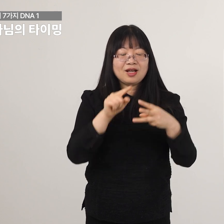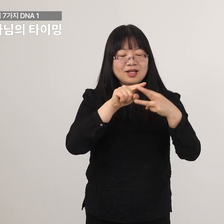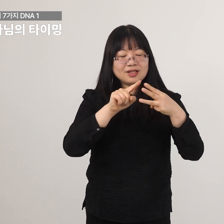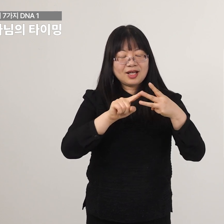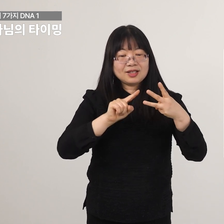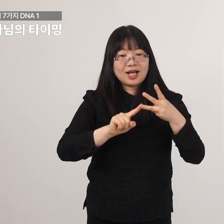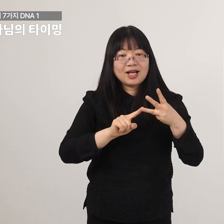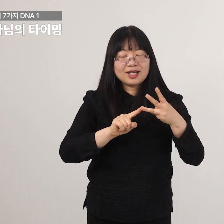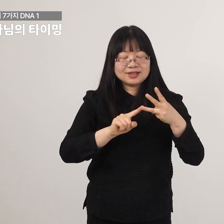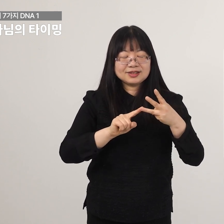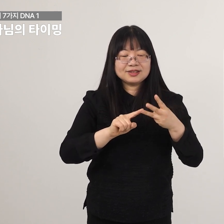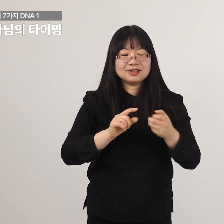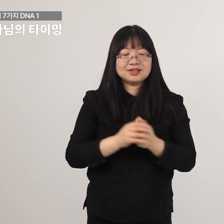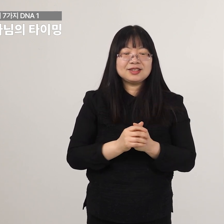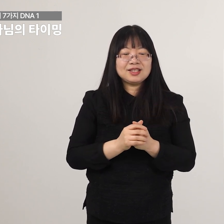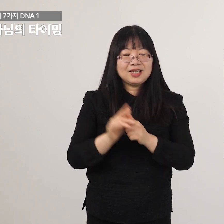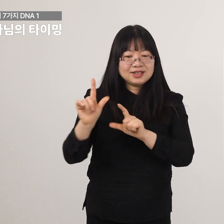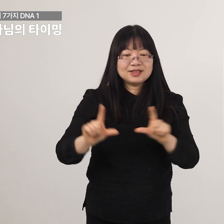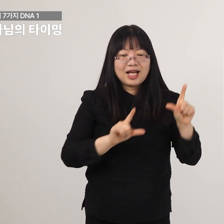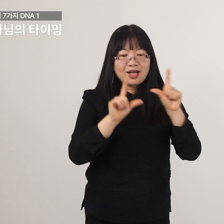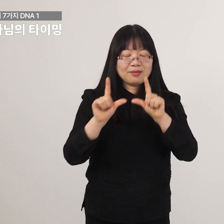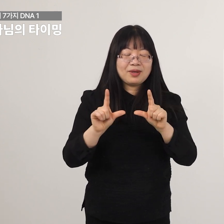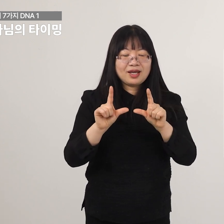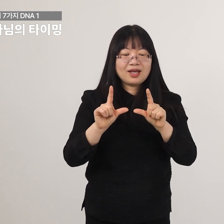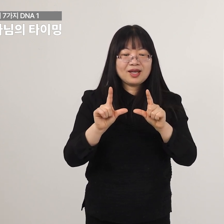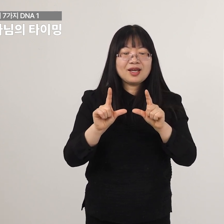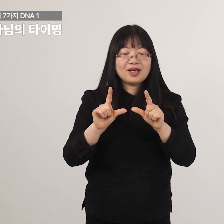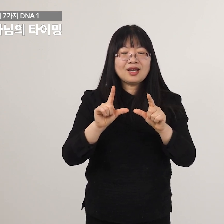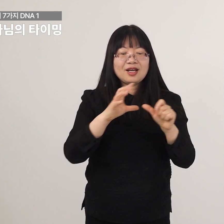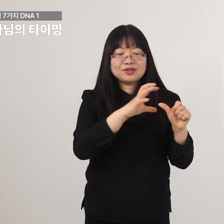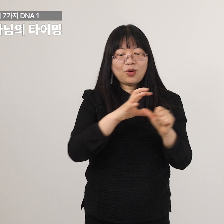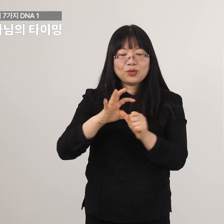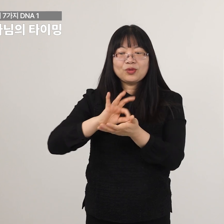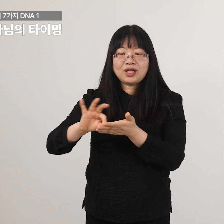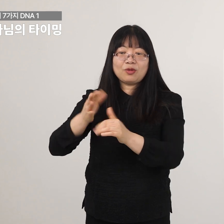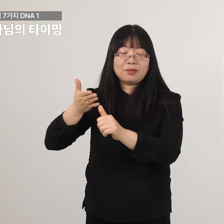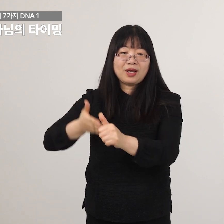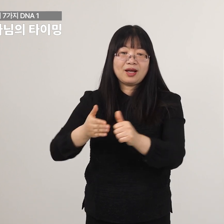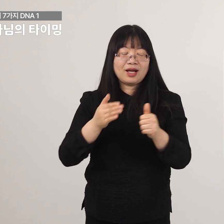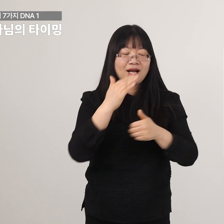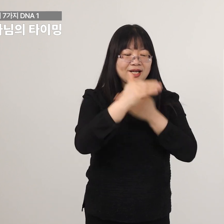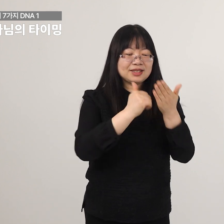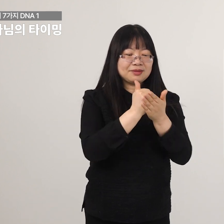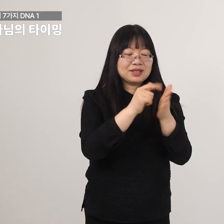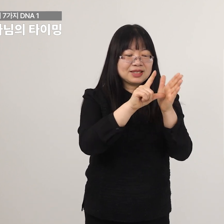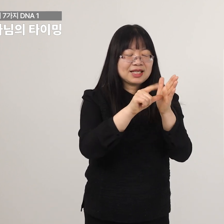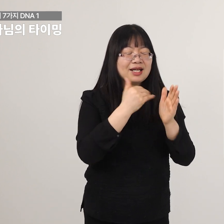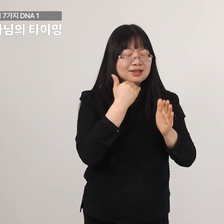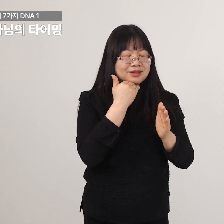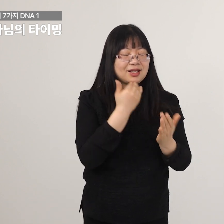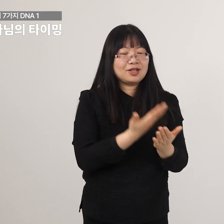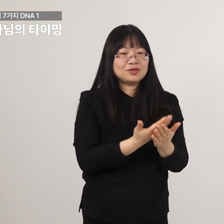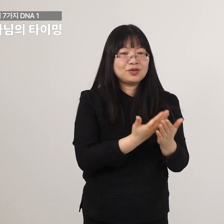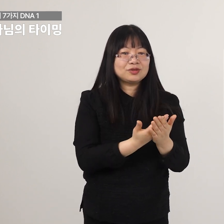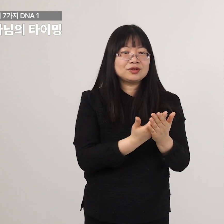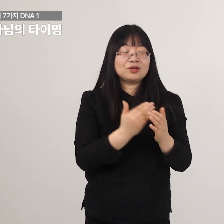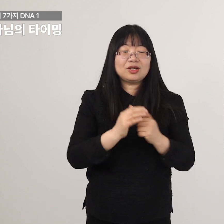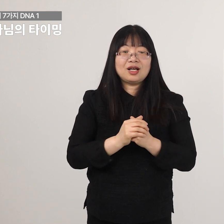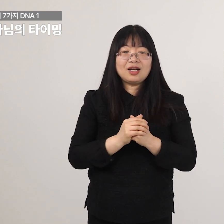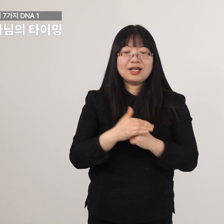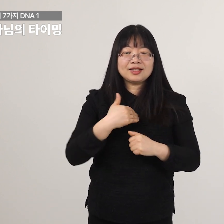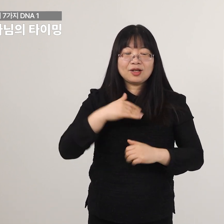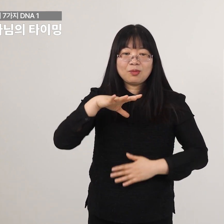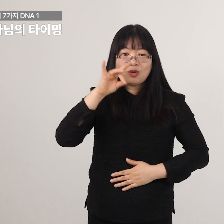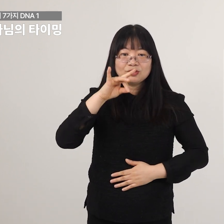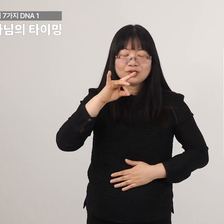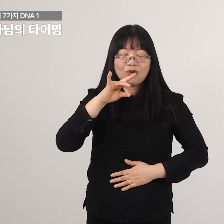가지 적용을 했으면 좋겠습니다. 하나님의 시간을 기다리게 하옵소서. 내가